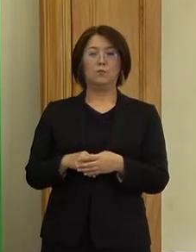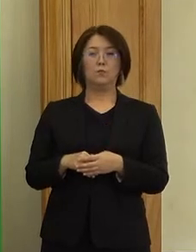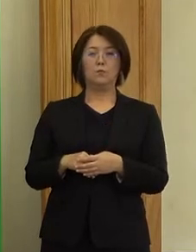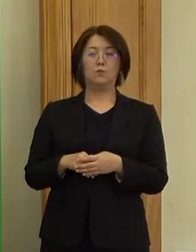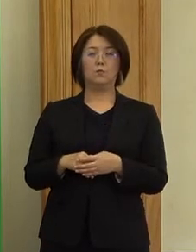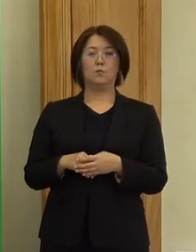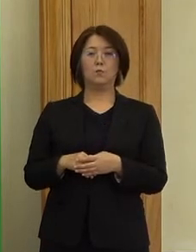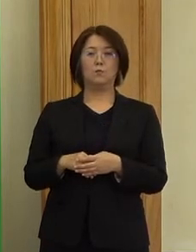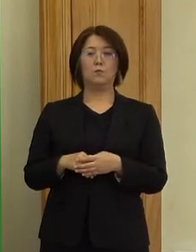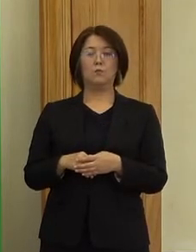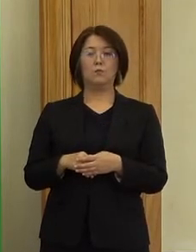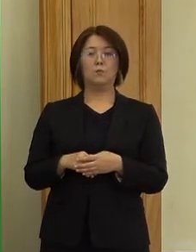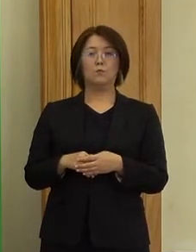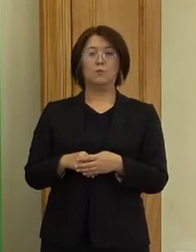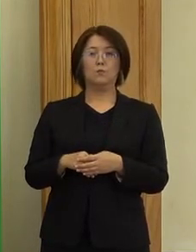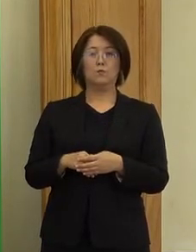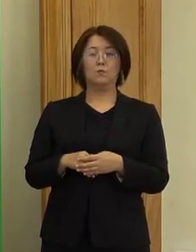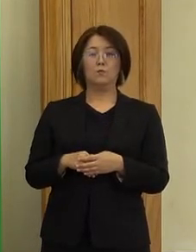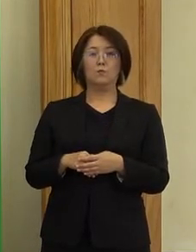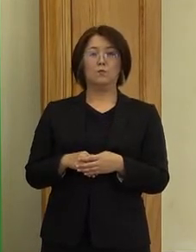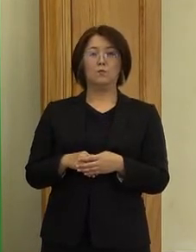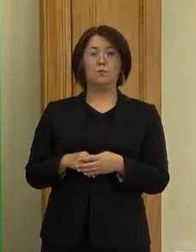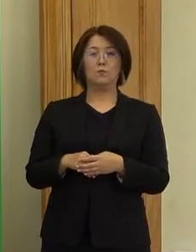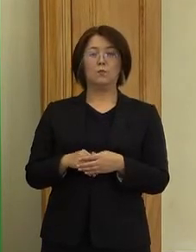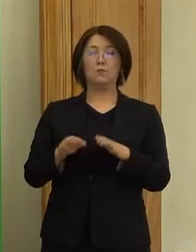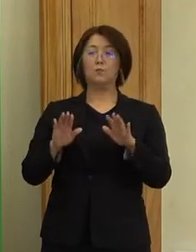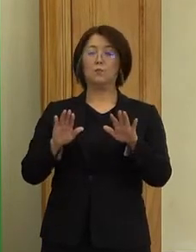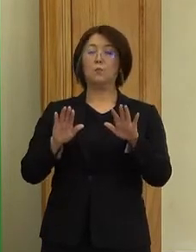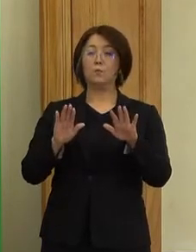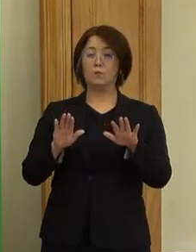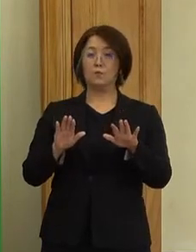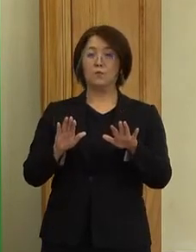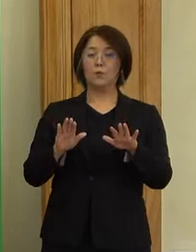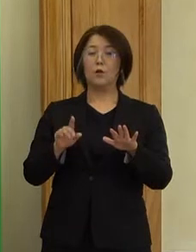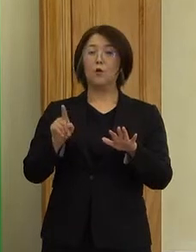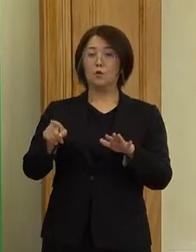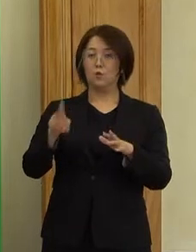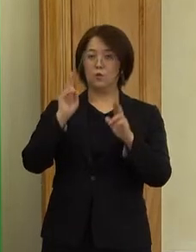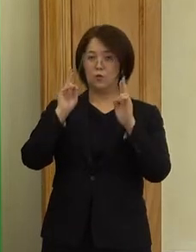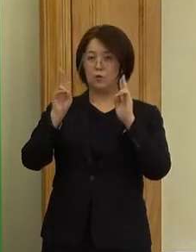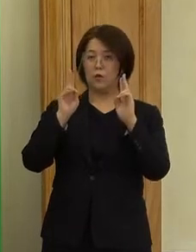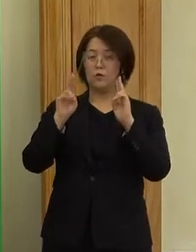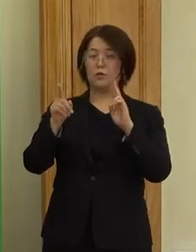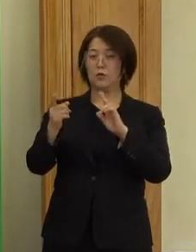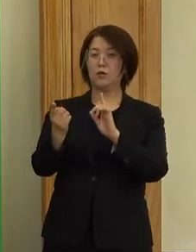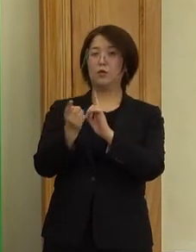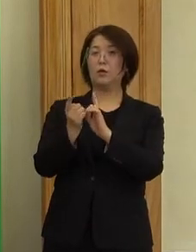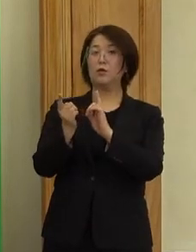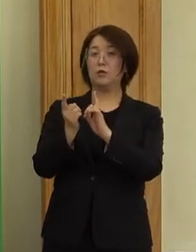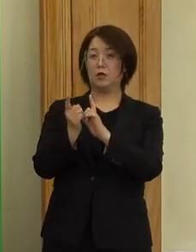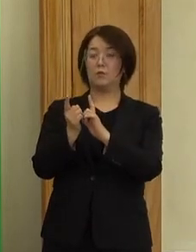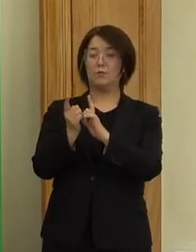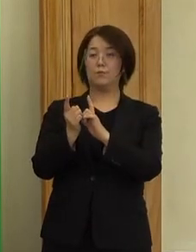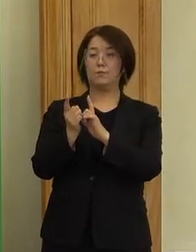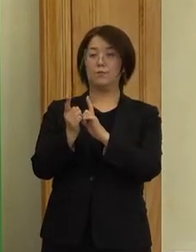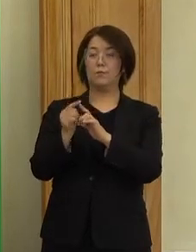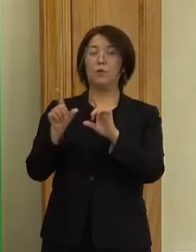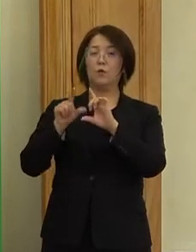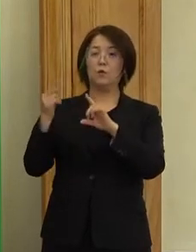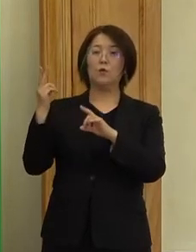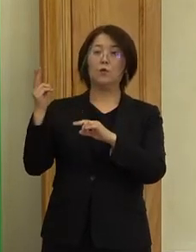ているということであります。その中で今回このグローバルダイニングさんに対して、都